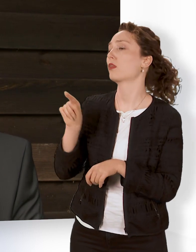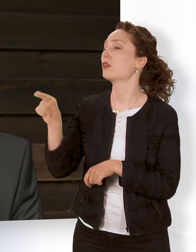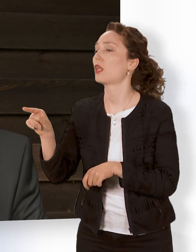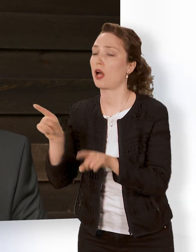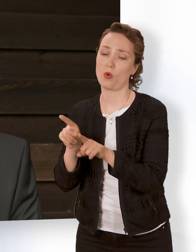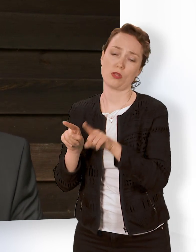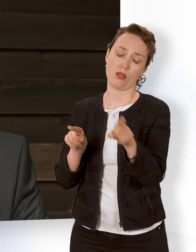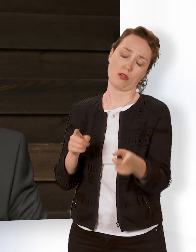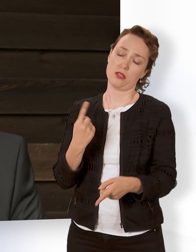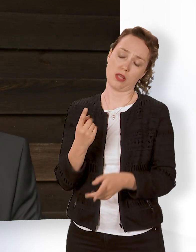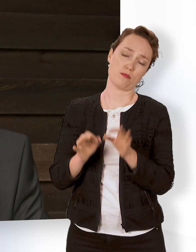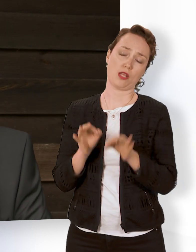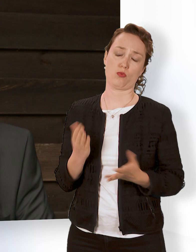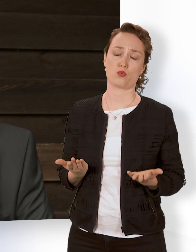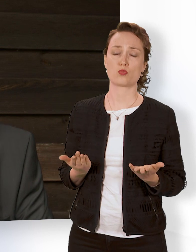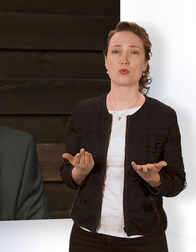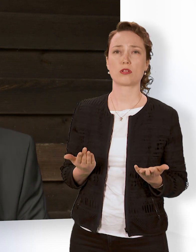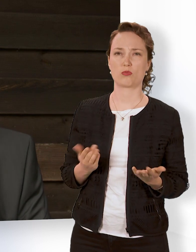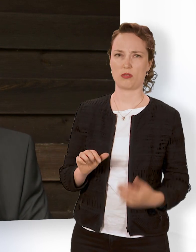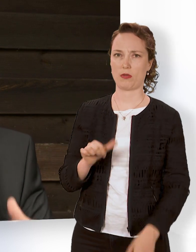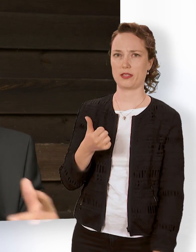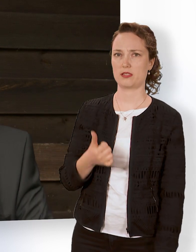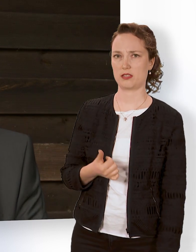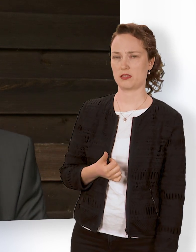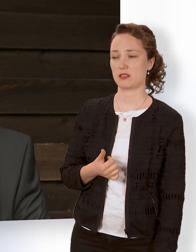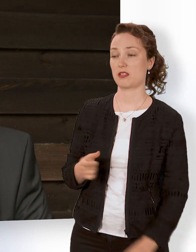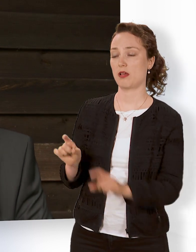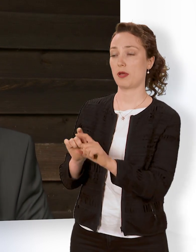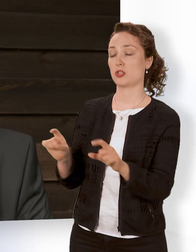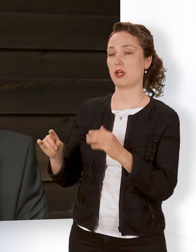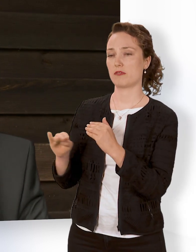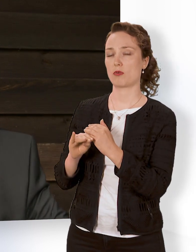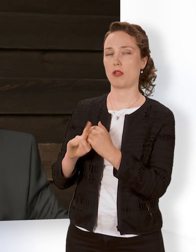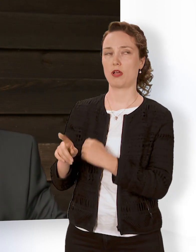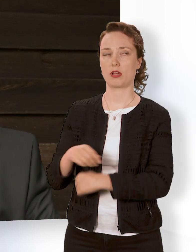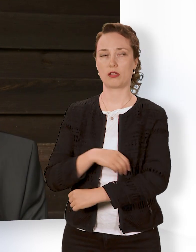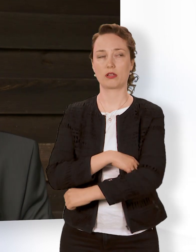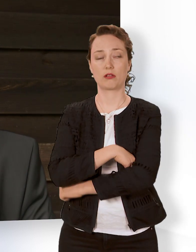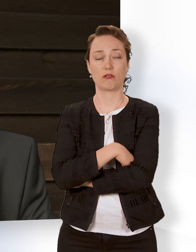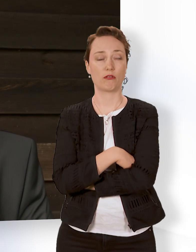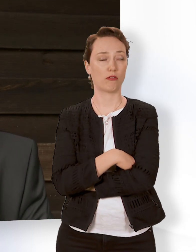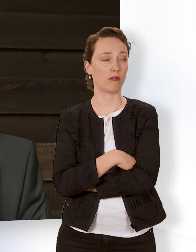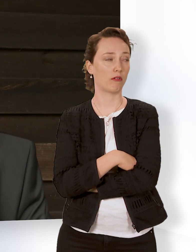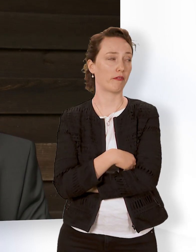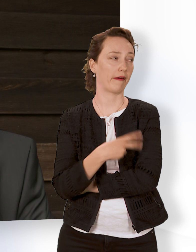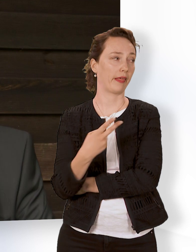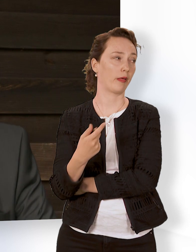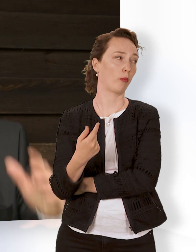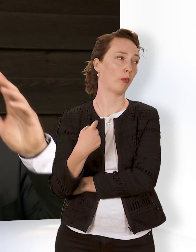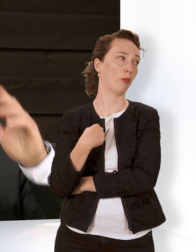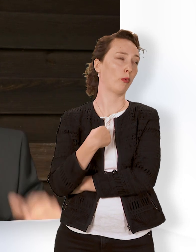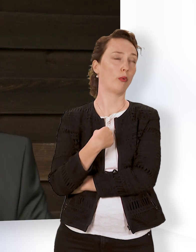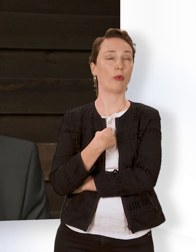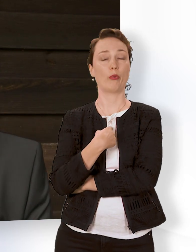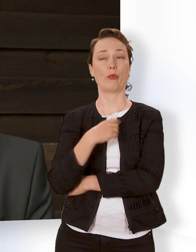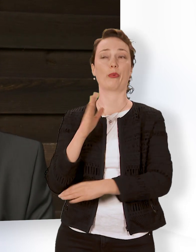noch gehen willst. Und meistens haben dann die Mannschaftskollegen ihre Augen verdreht. Oh